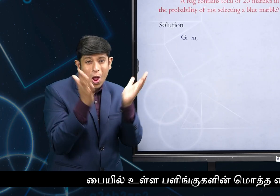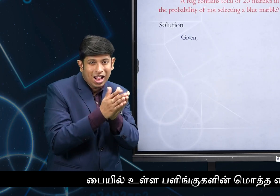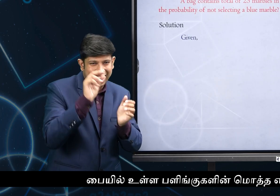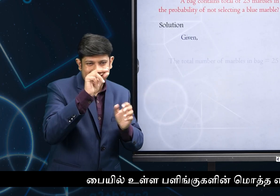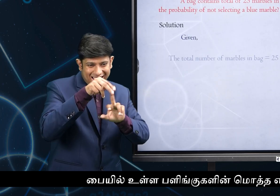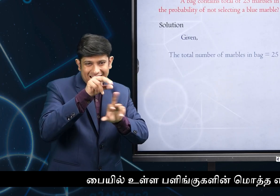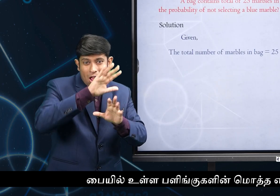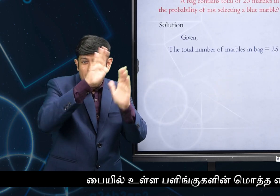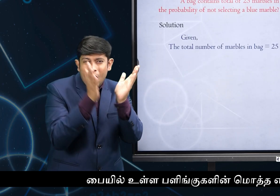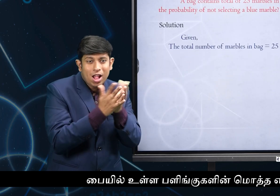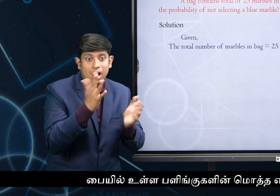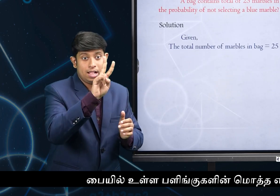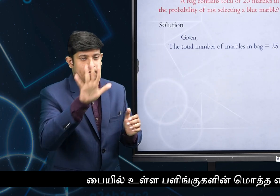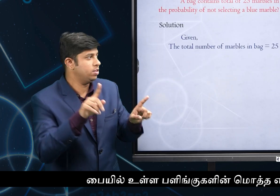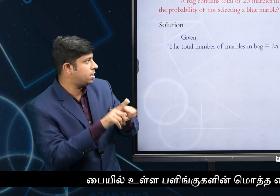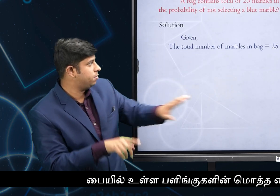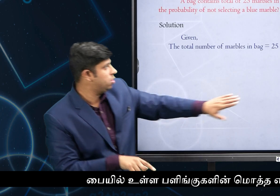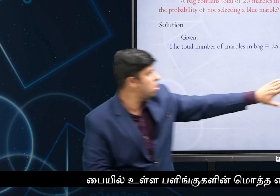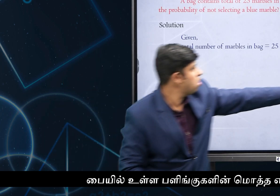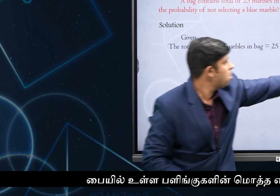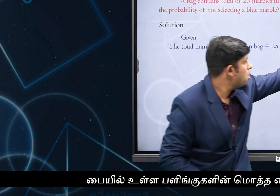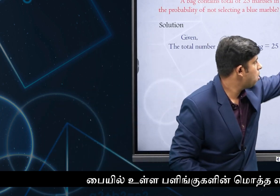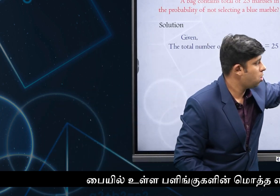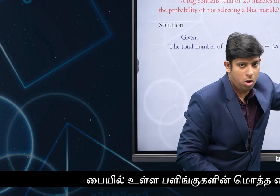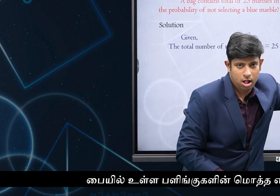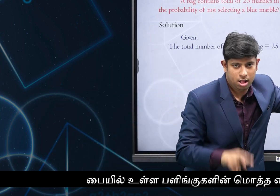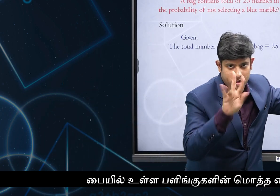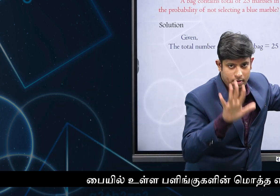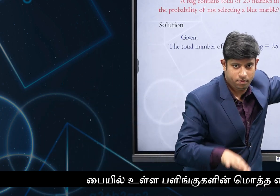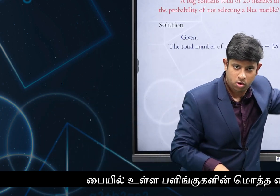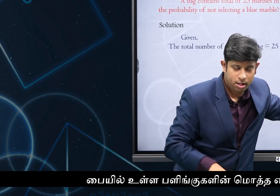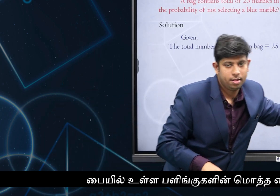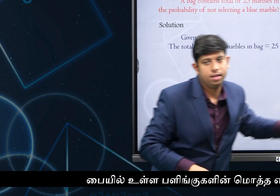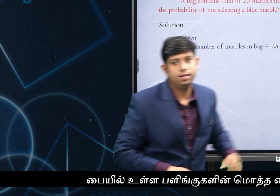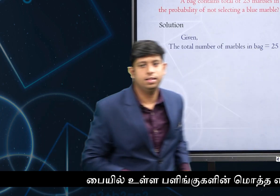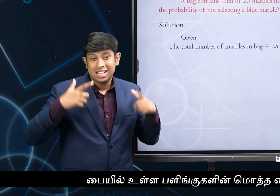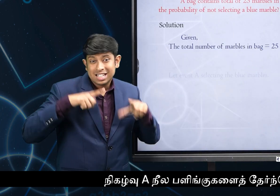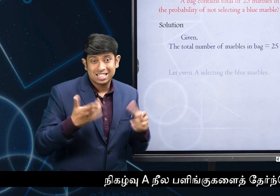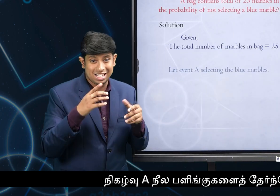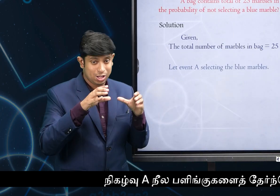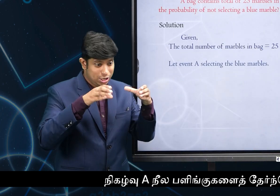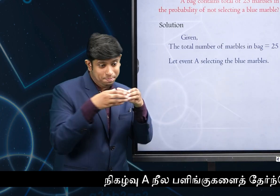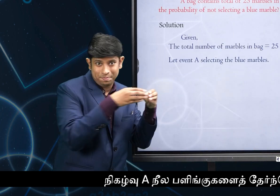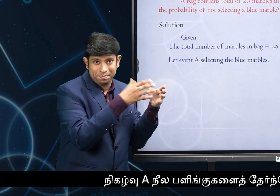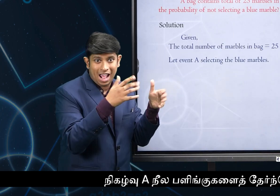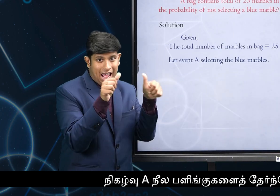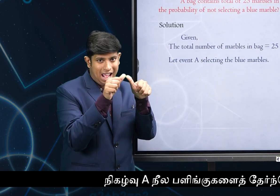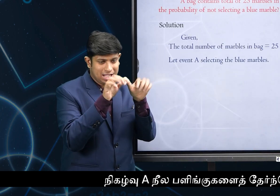பையில் உள்ள பளிங்குகளின் மொத்த எண்ணிக்கை ஈடு 25. நிகழ்வு ஏ நீல